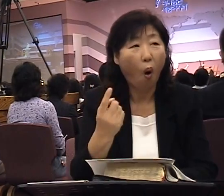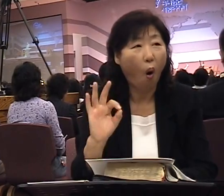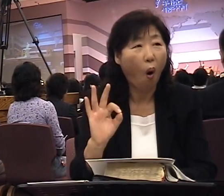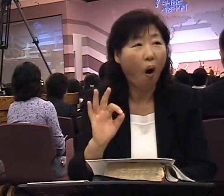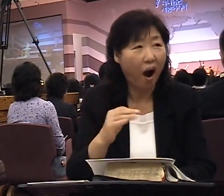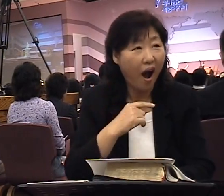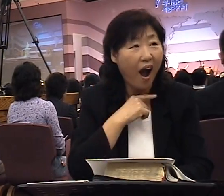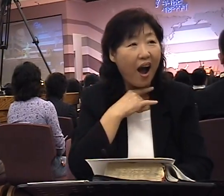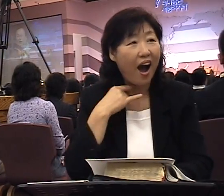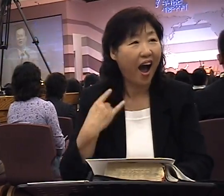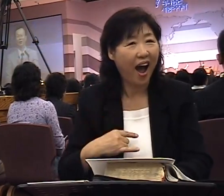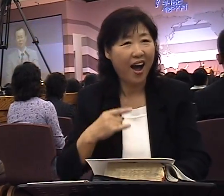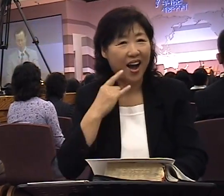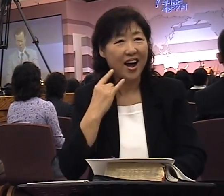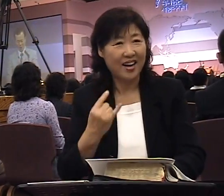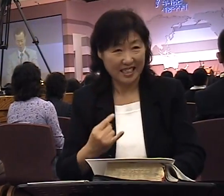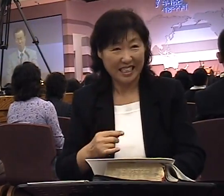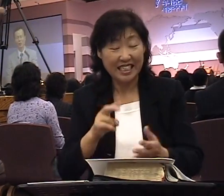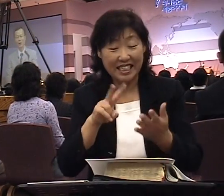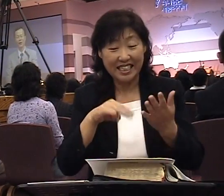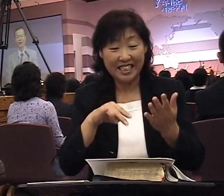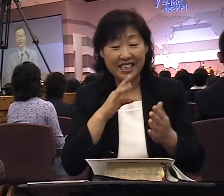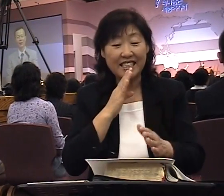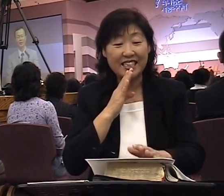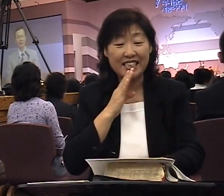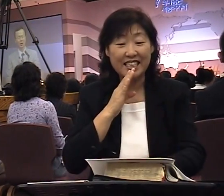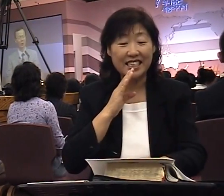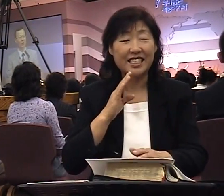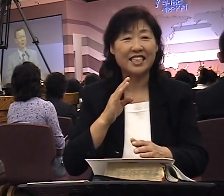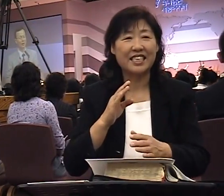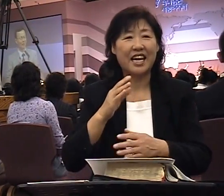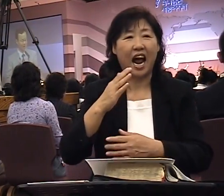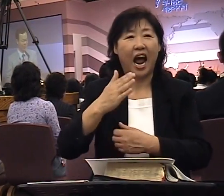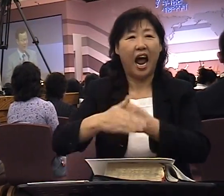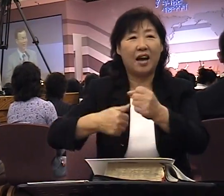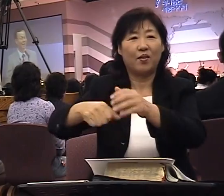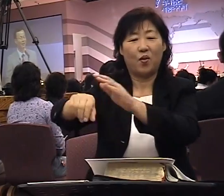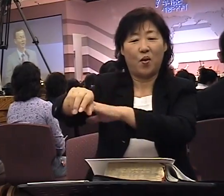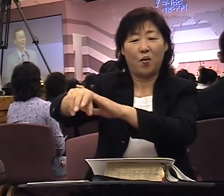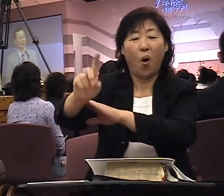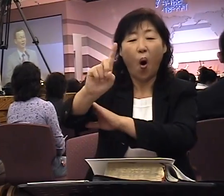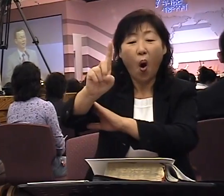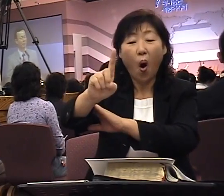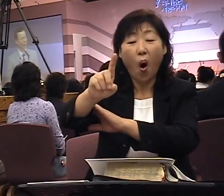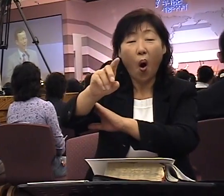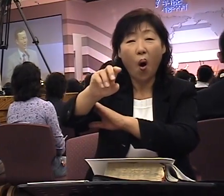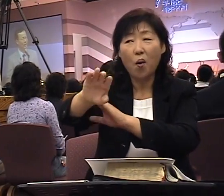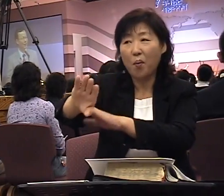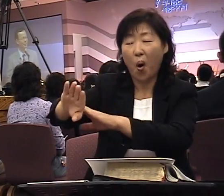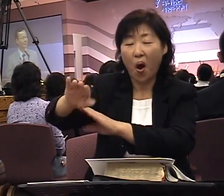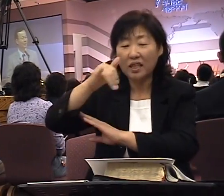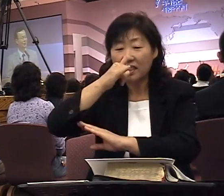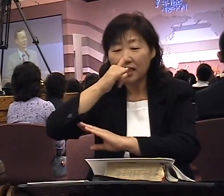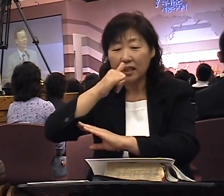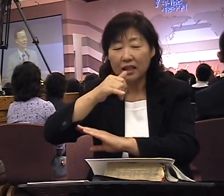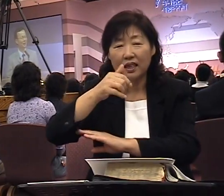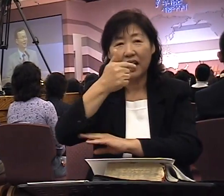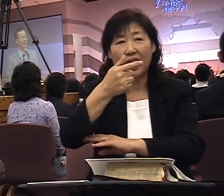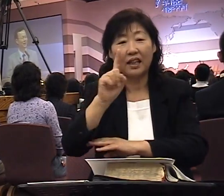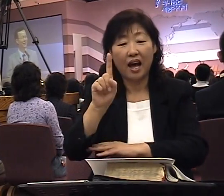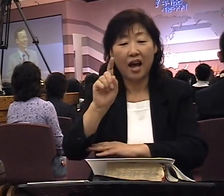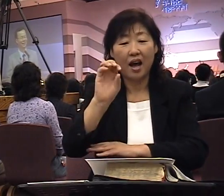폐하께서는 하나님이 어느 쪽에 어느 편에 계신다고 생각하십니까? 나폴레옹이 참